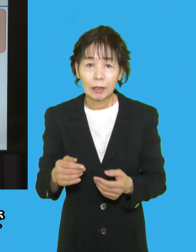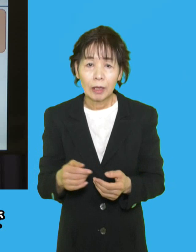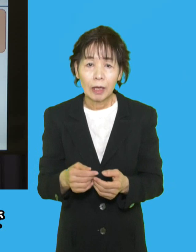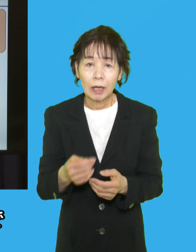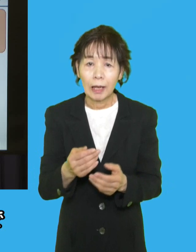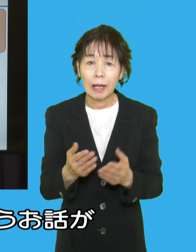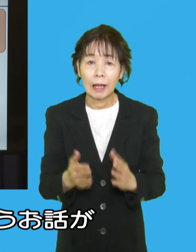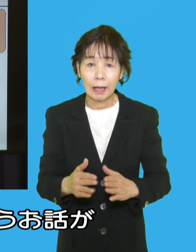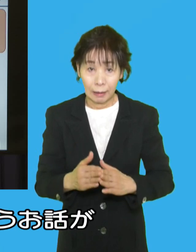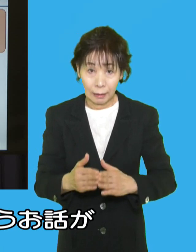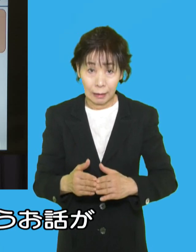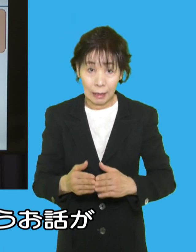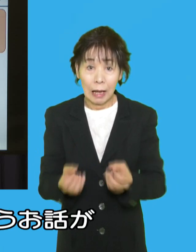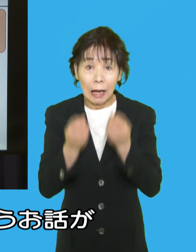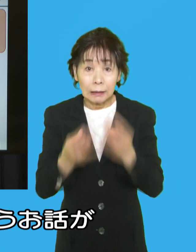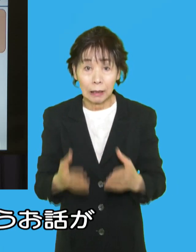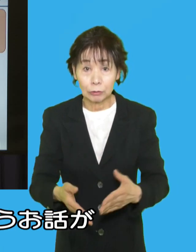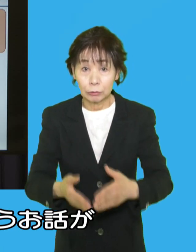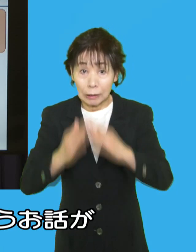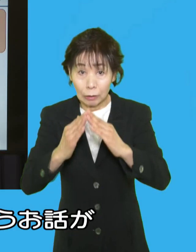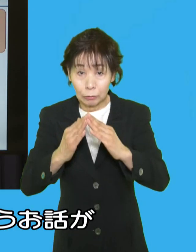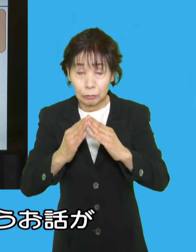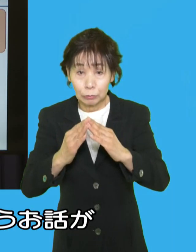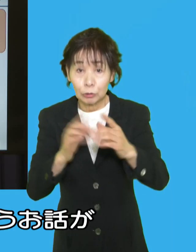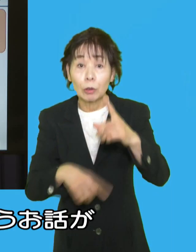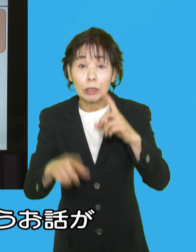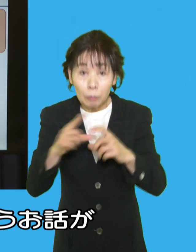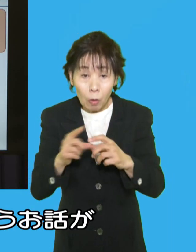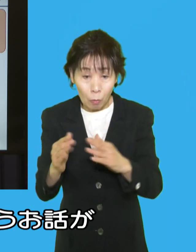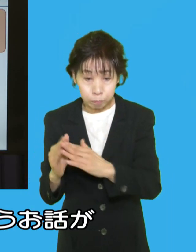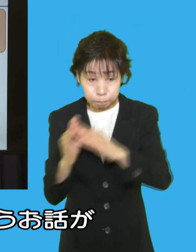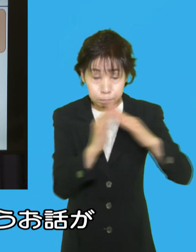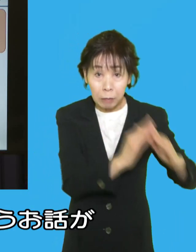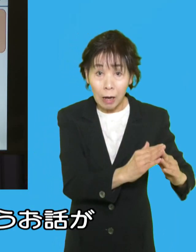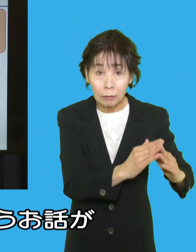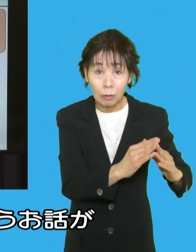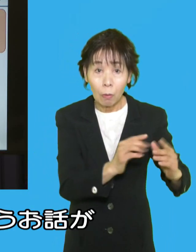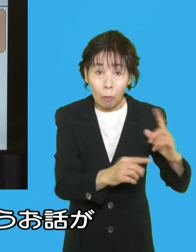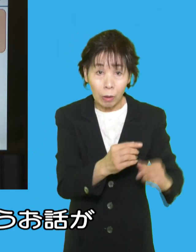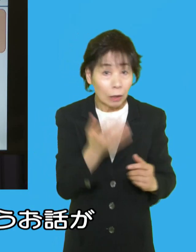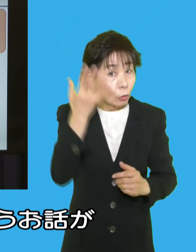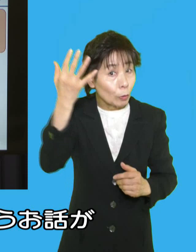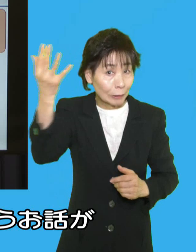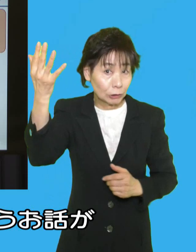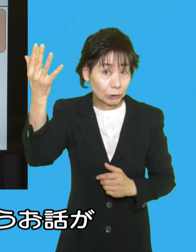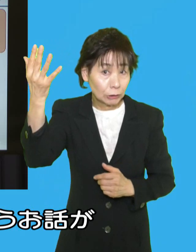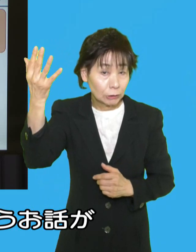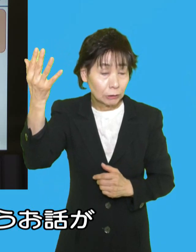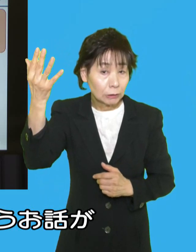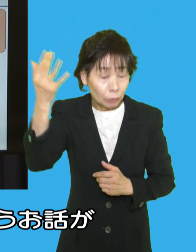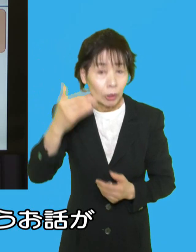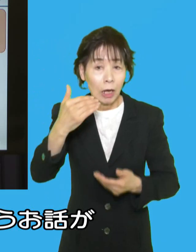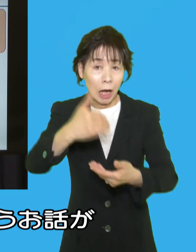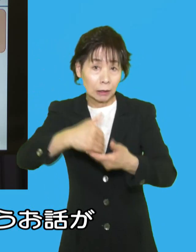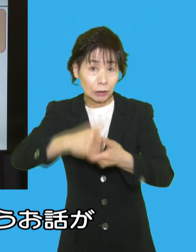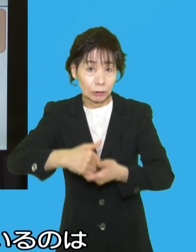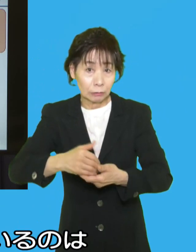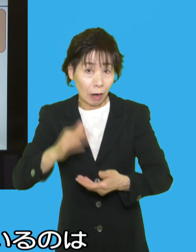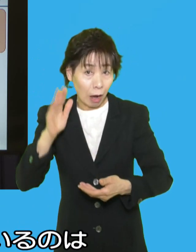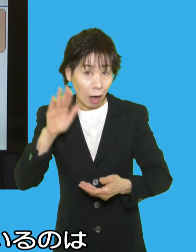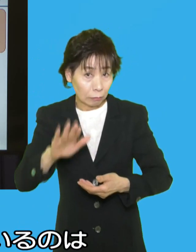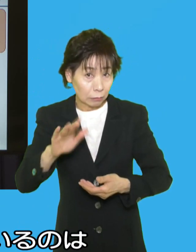建て替えよりは、移設の方が望ましいという、お話があったんですけれ